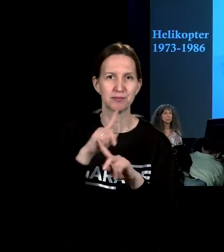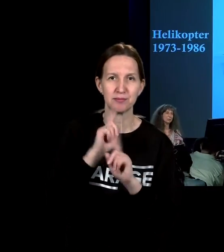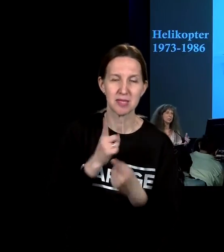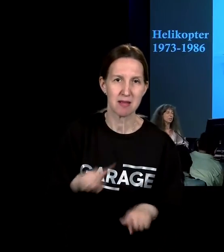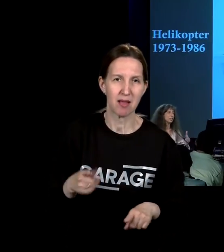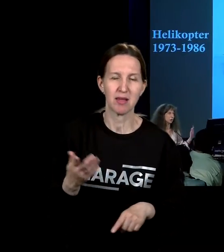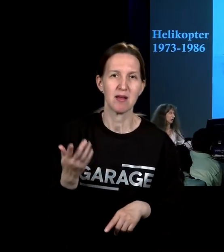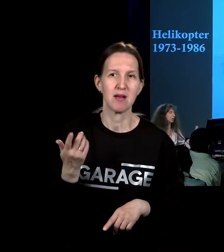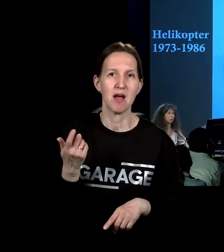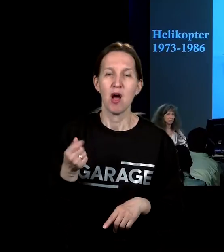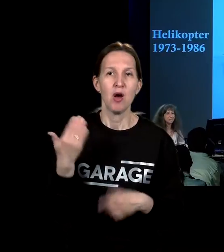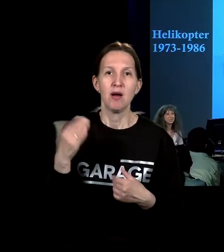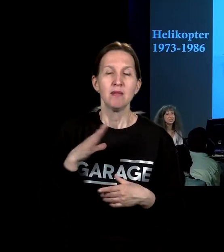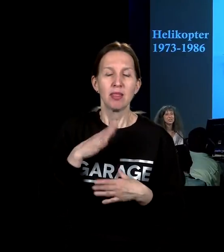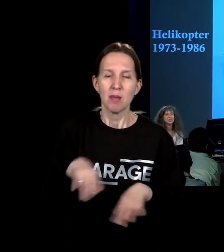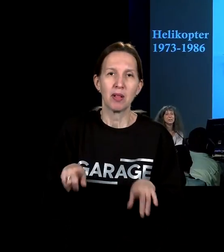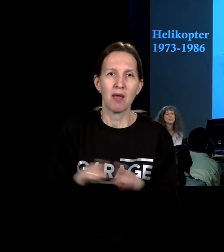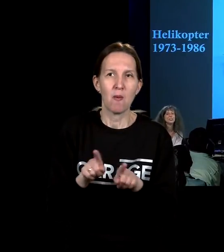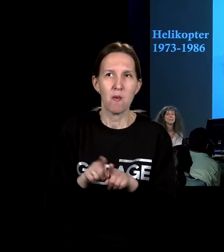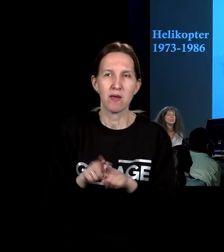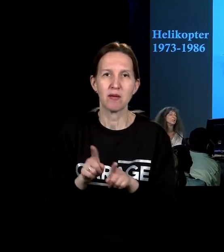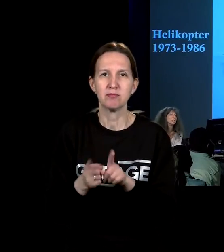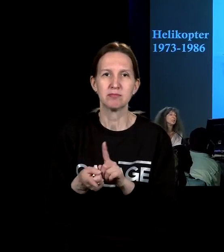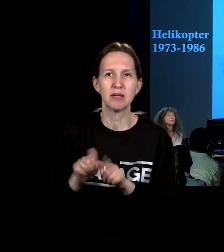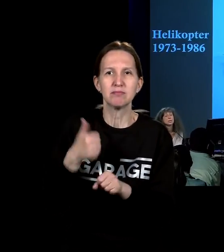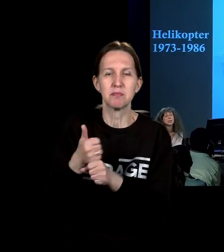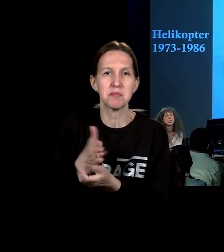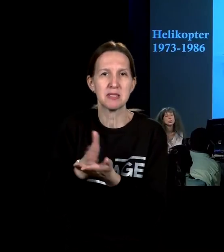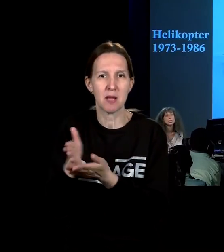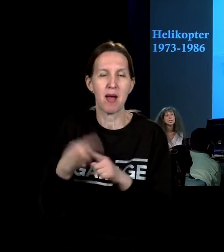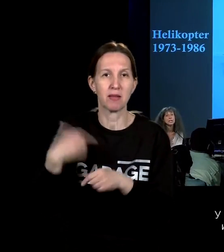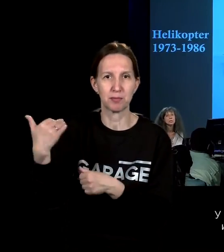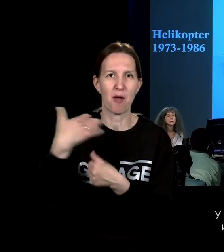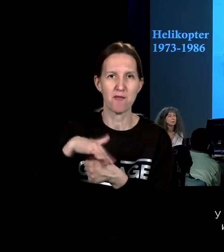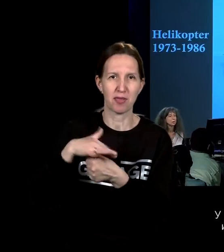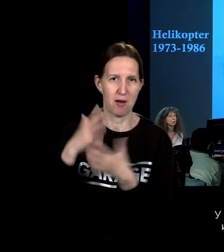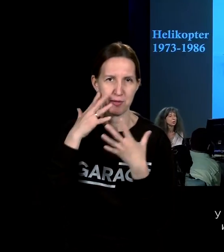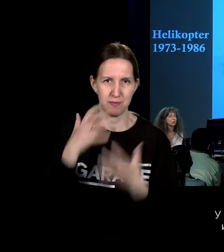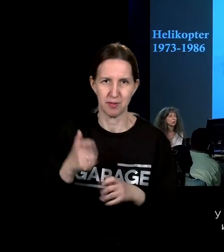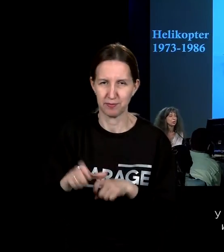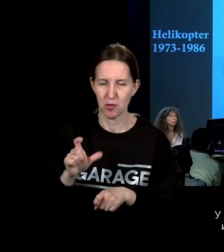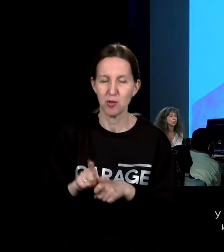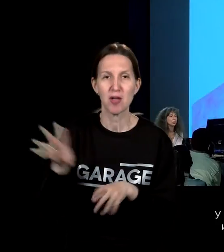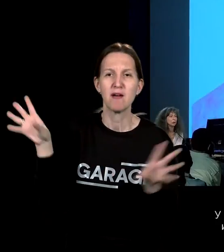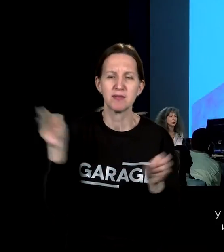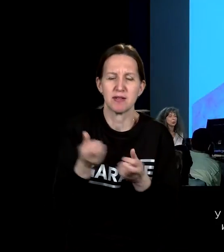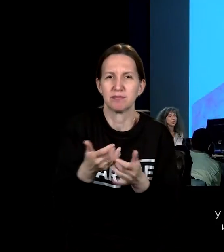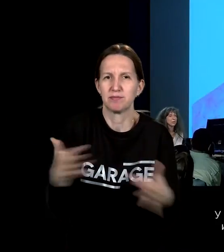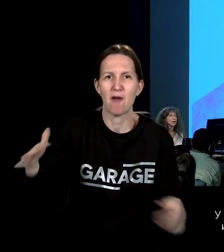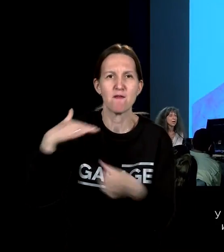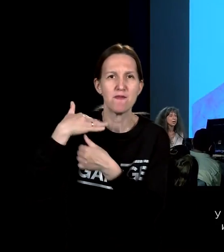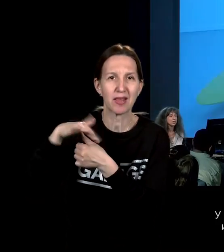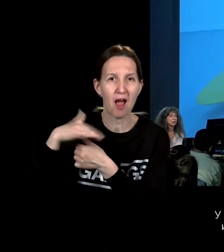самое, не ставшее таким же мейнстримом, как самолеты, авиационная техника, это вертолеты. И вот все возможные вертолеты, причем